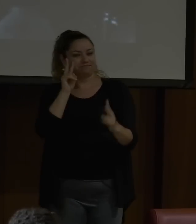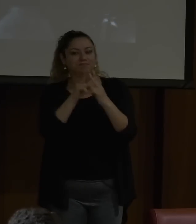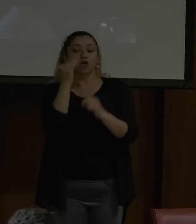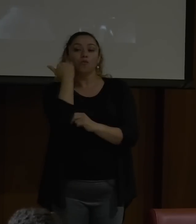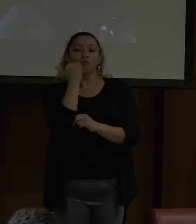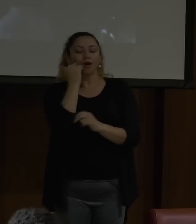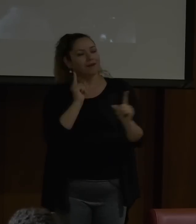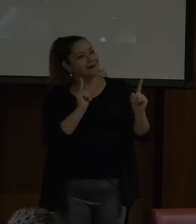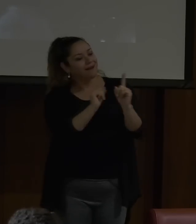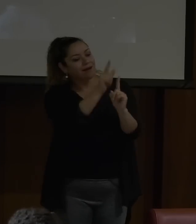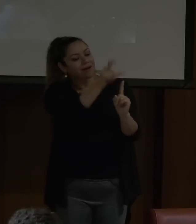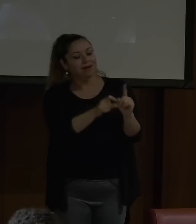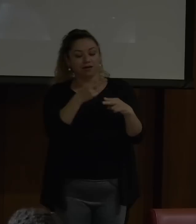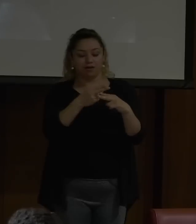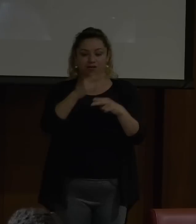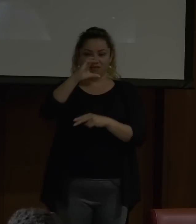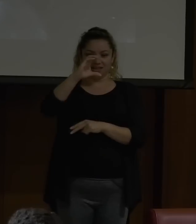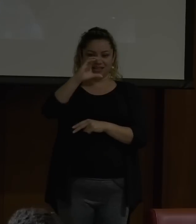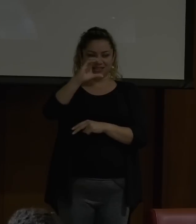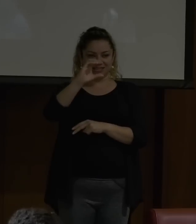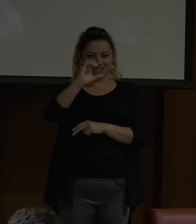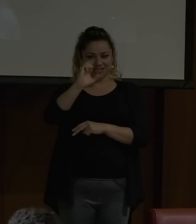llamada Cecilia Castro. Ya sabes qué viene.